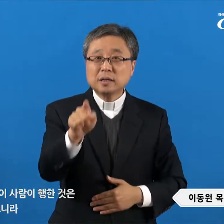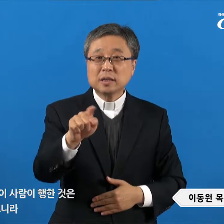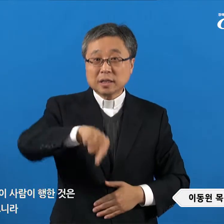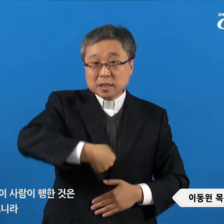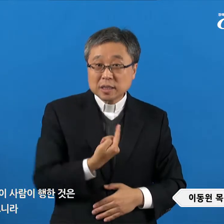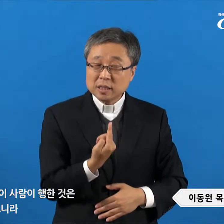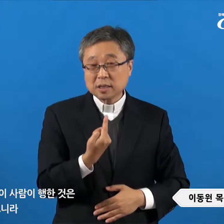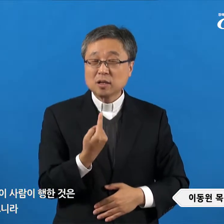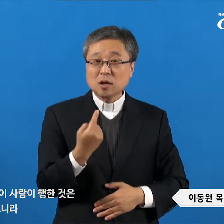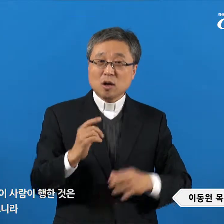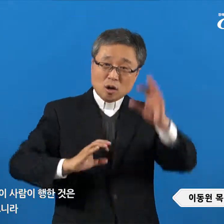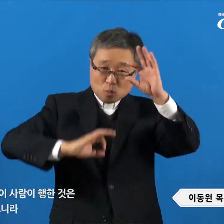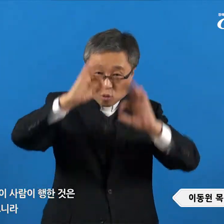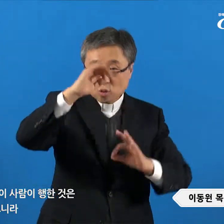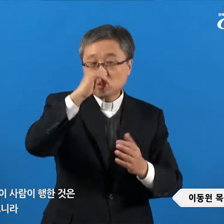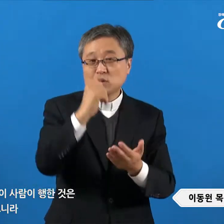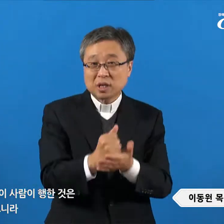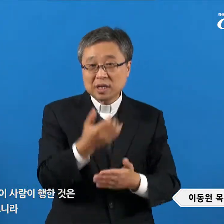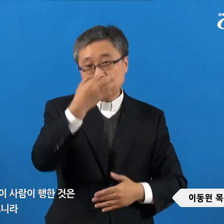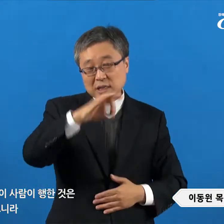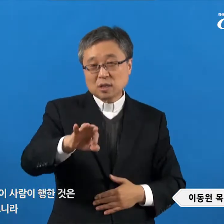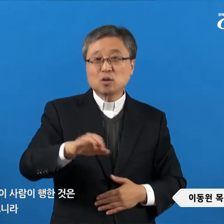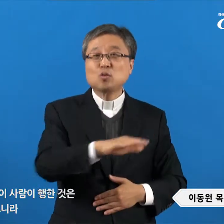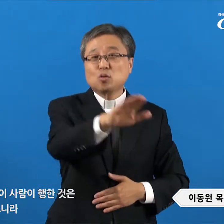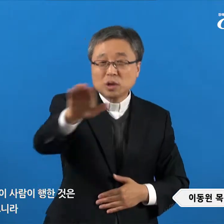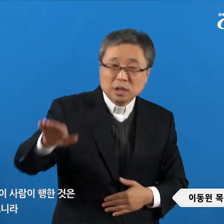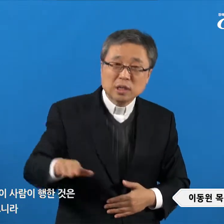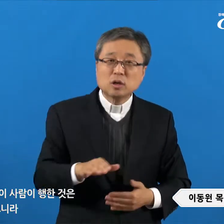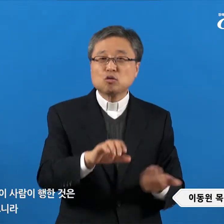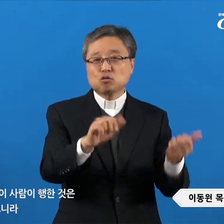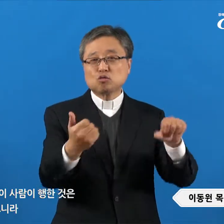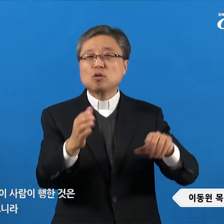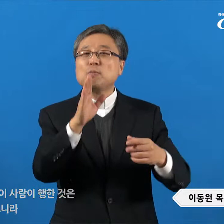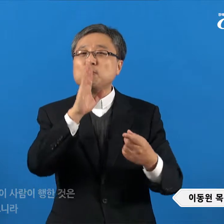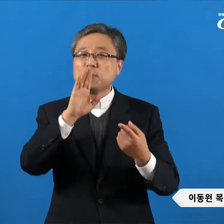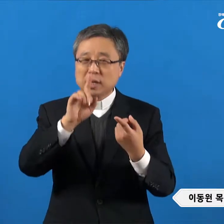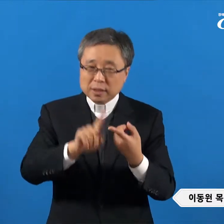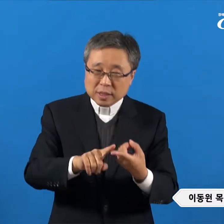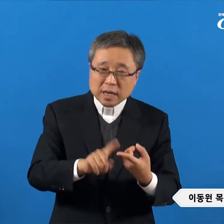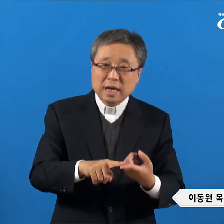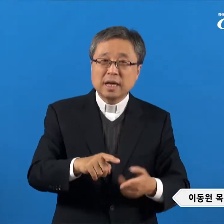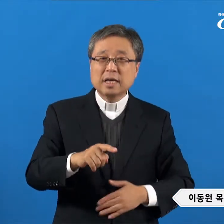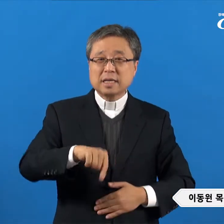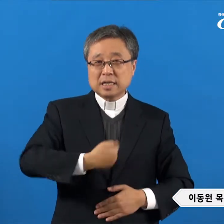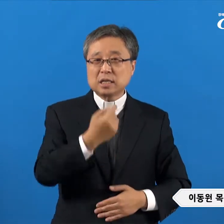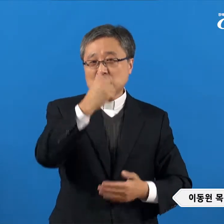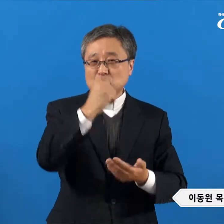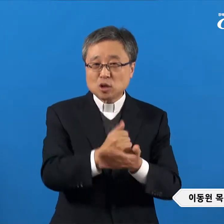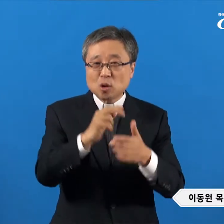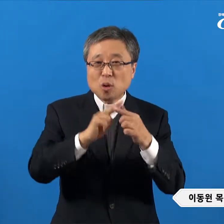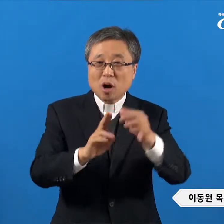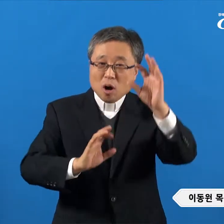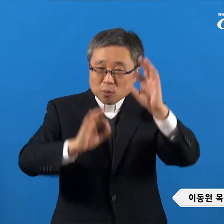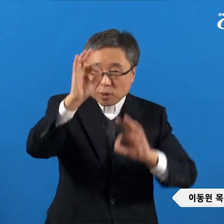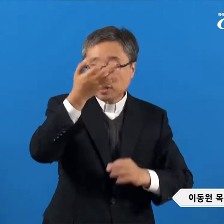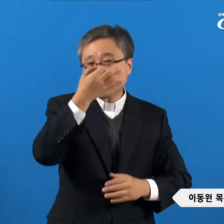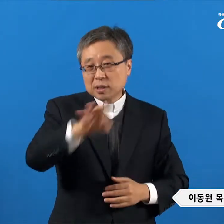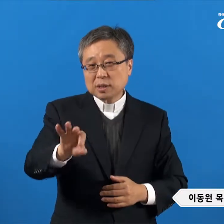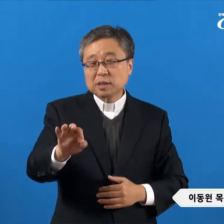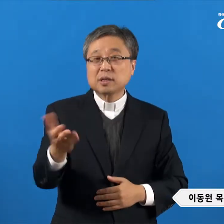자신의 허물과 죄를 인정합니다. 우리는 이렇게 죽어 마땅하다. 자신의 죄와 허물을 인정했어요. 그런데 이